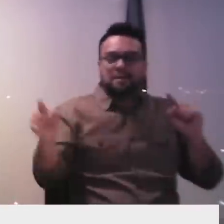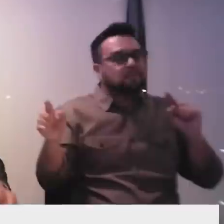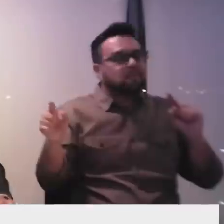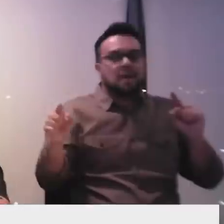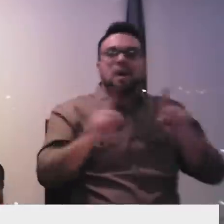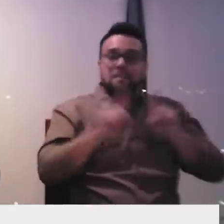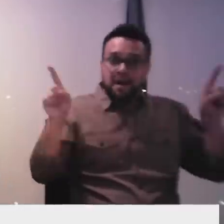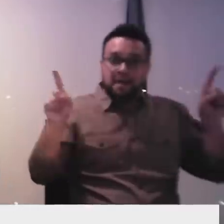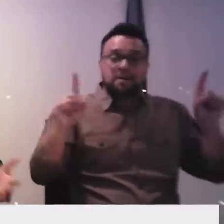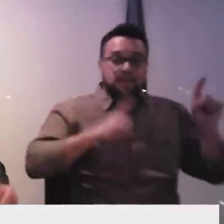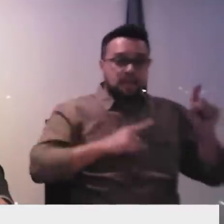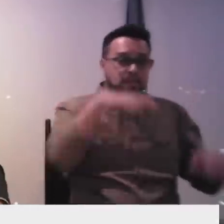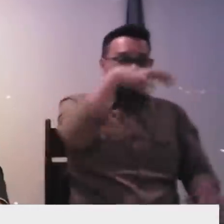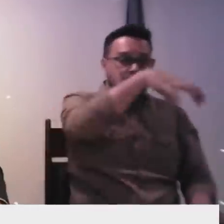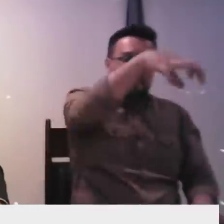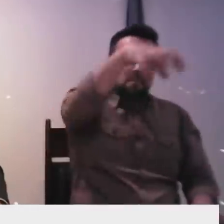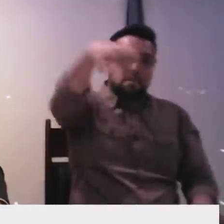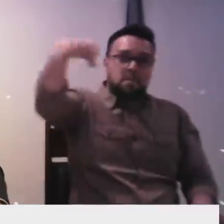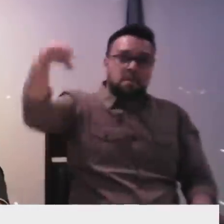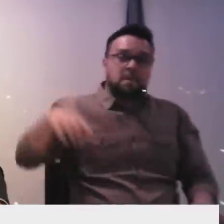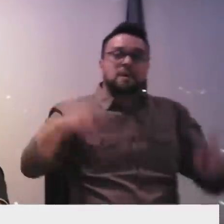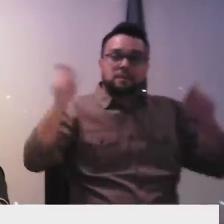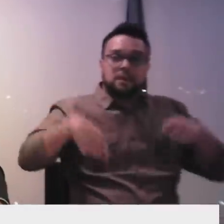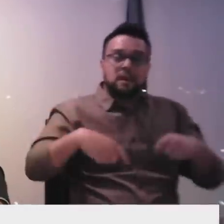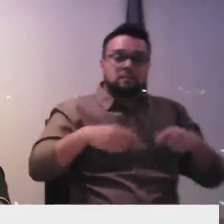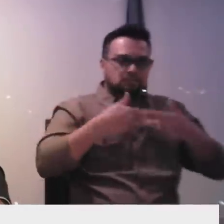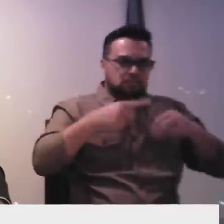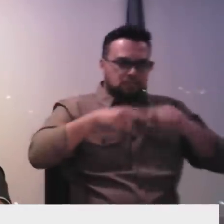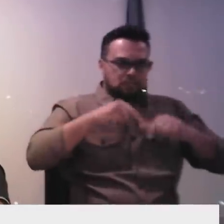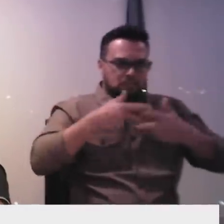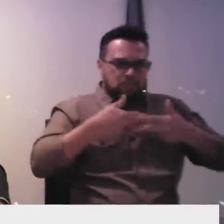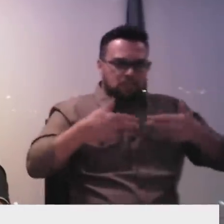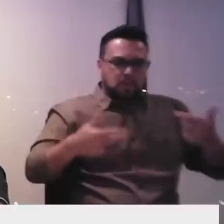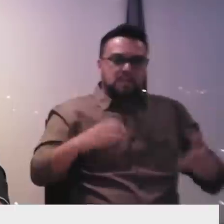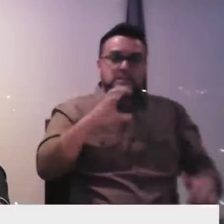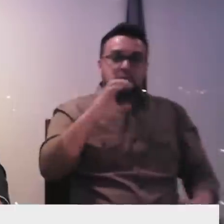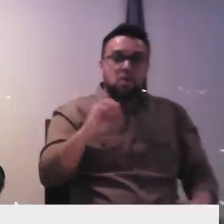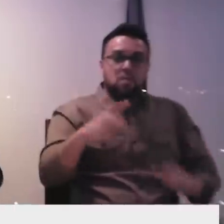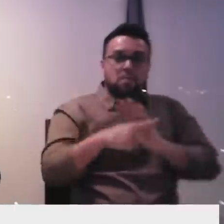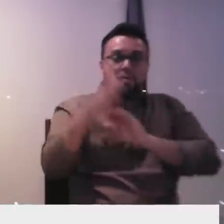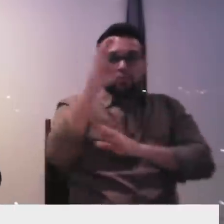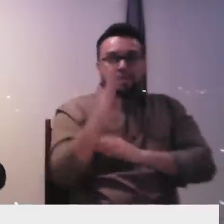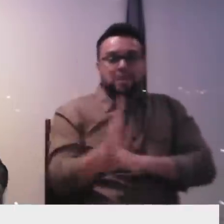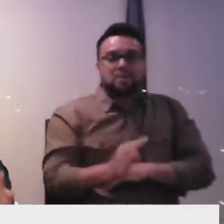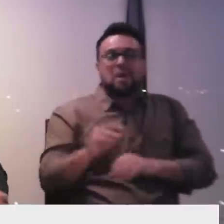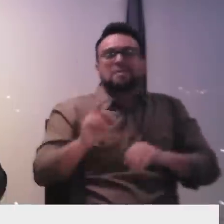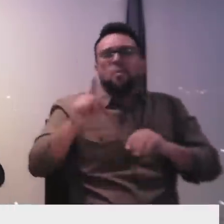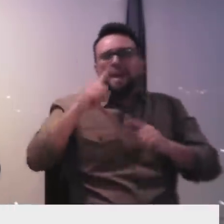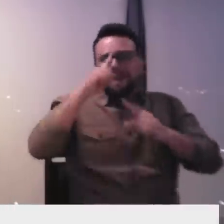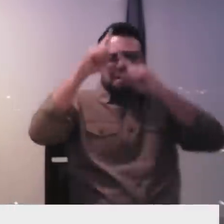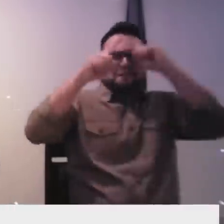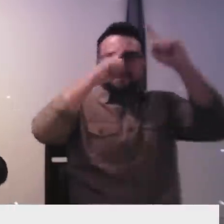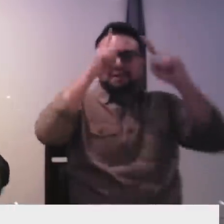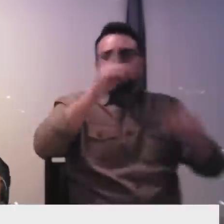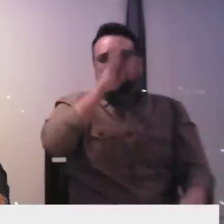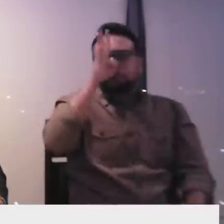trazer mercadorias para o Centro-Oeste brasileiro. Então, a gente não está inventando nada, não está